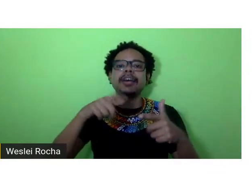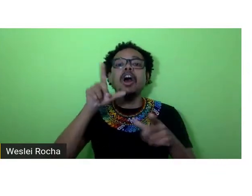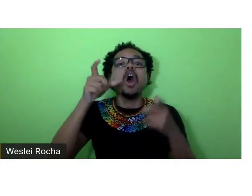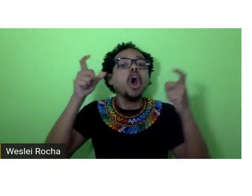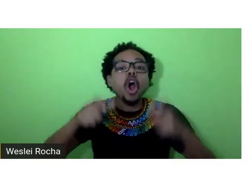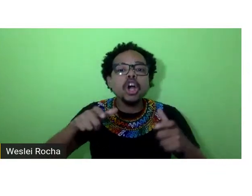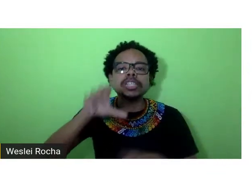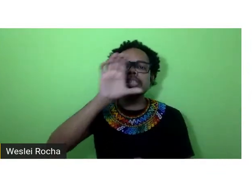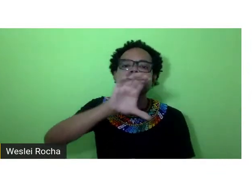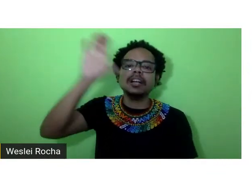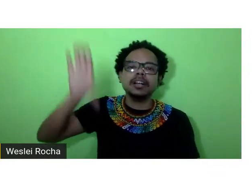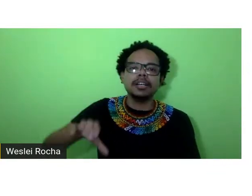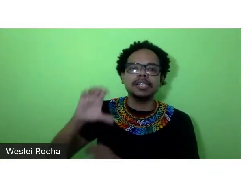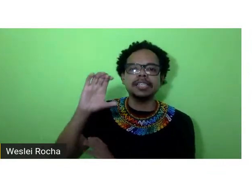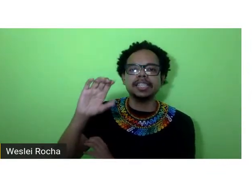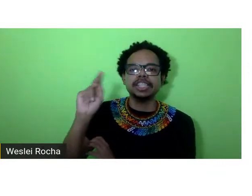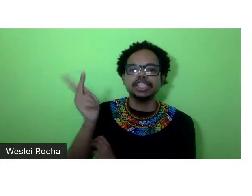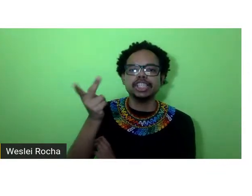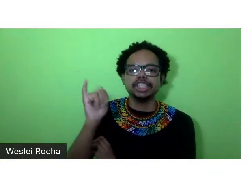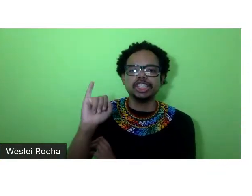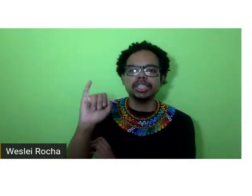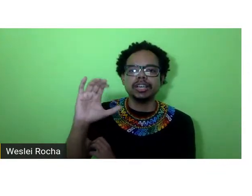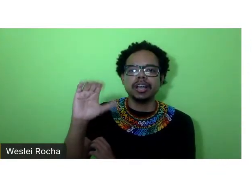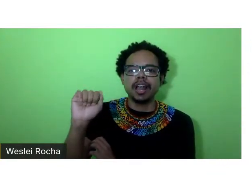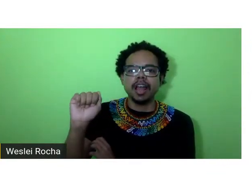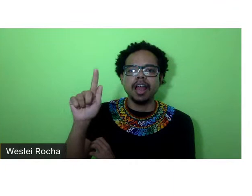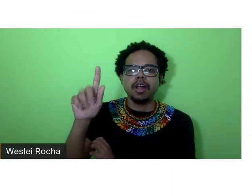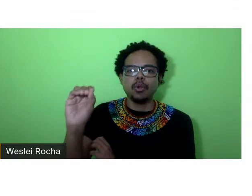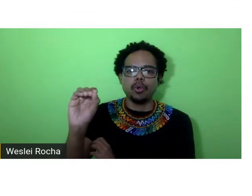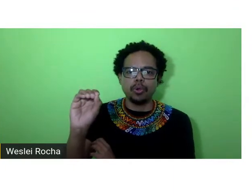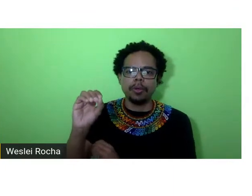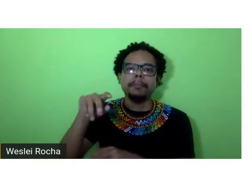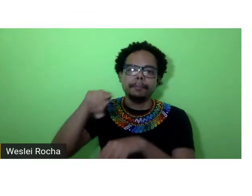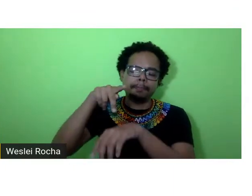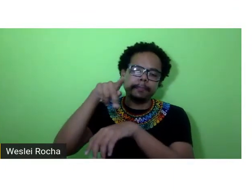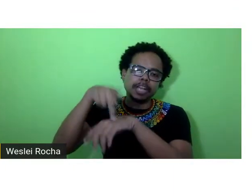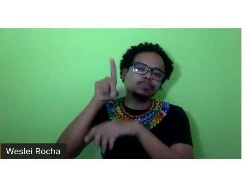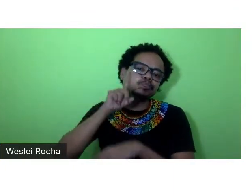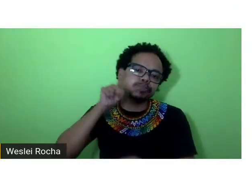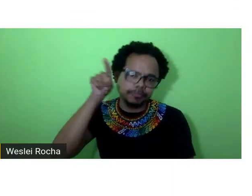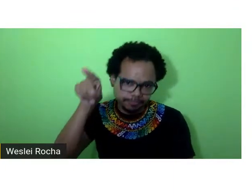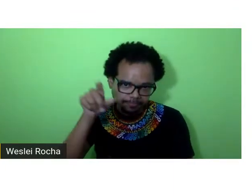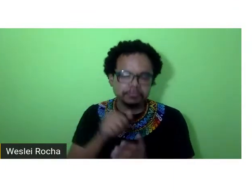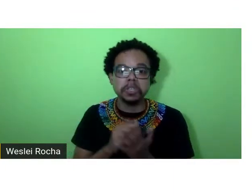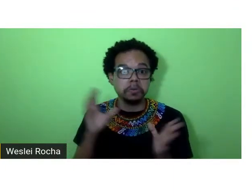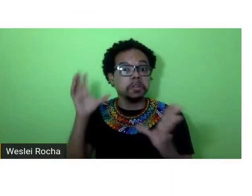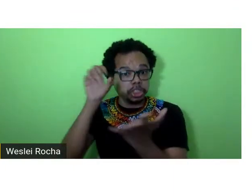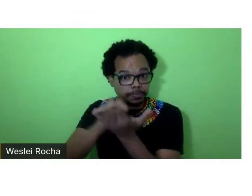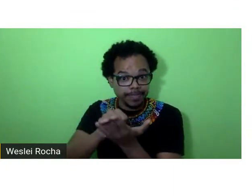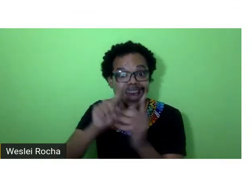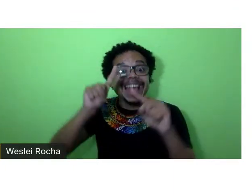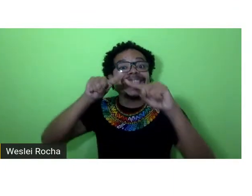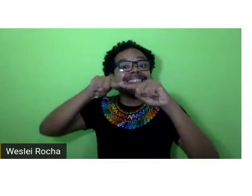2001/2018 é aconteceu o Islã em Chicago